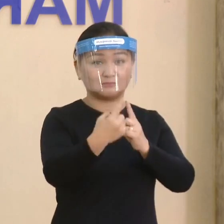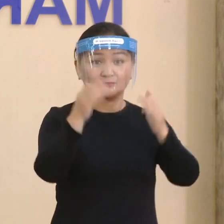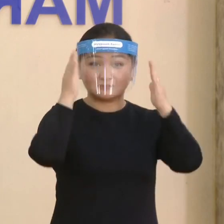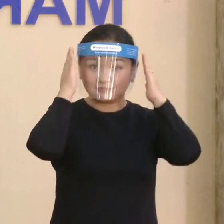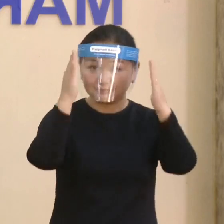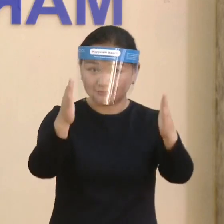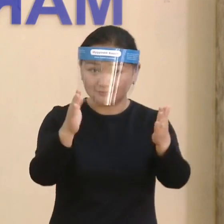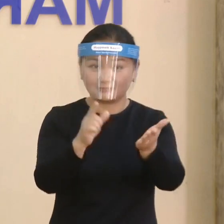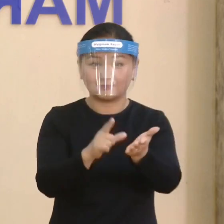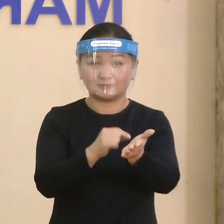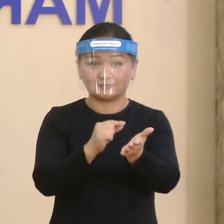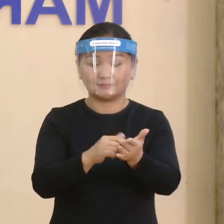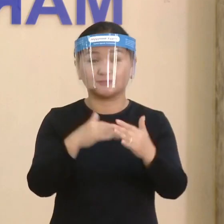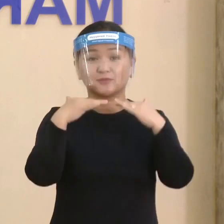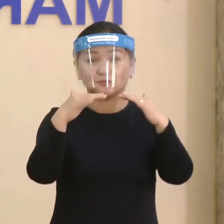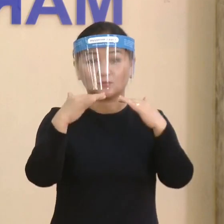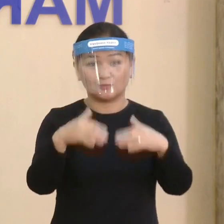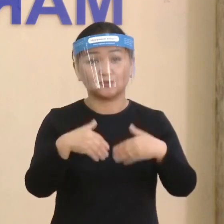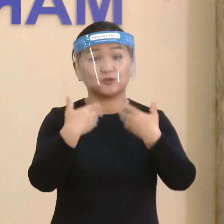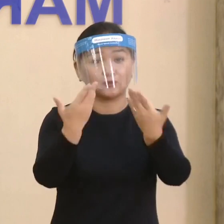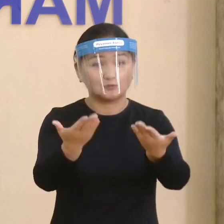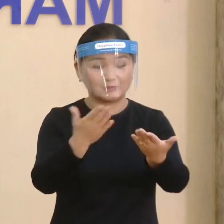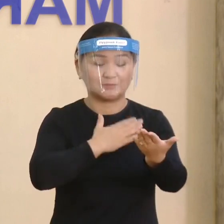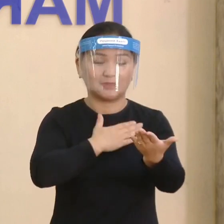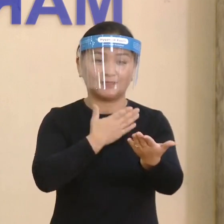ард иргэд та бүхэндээ зөвлөё. За баярлалаа.